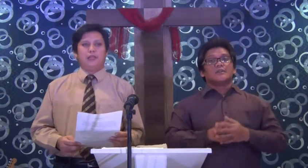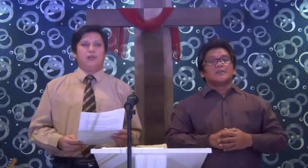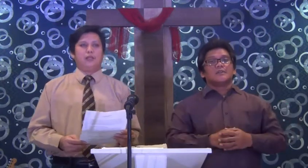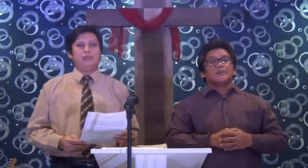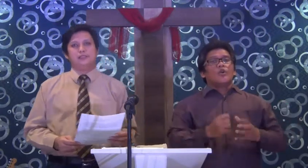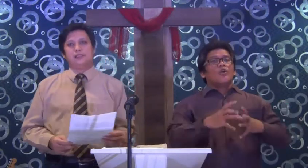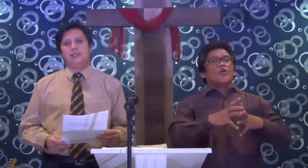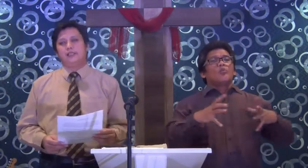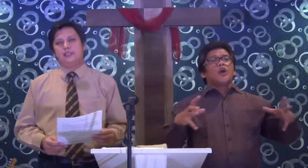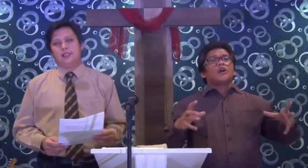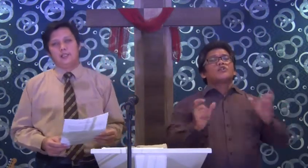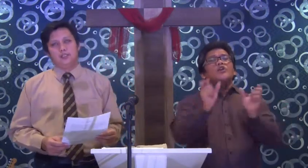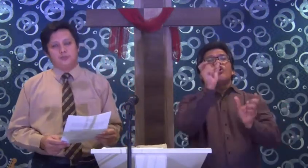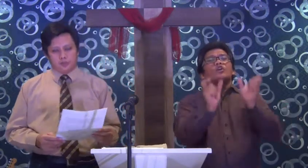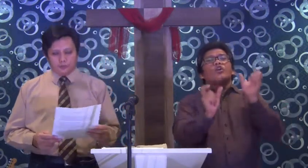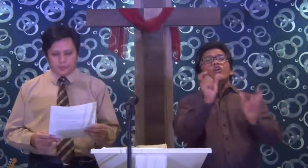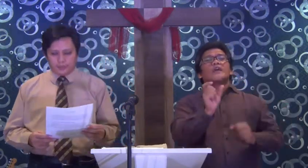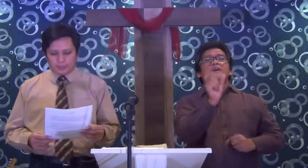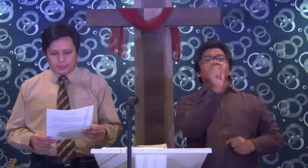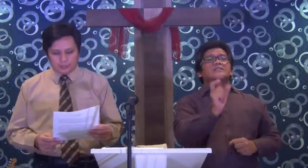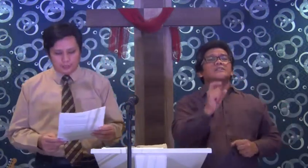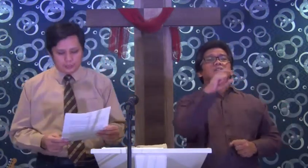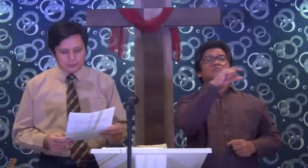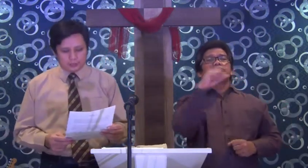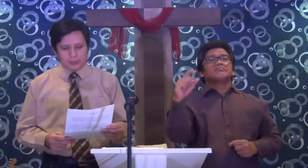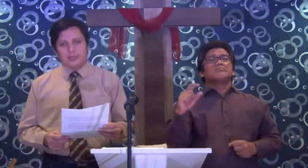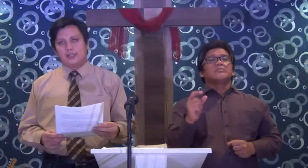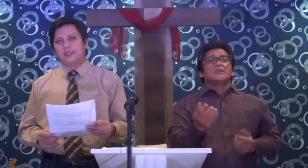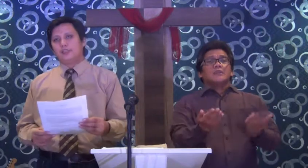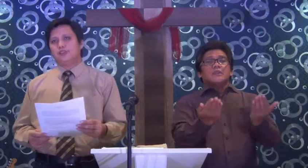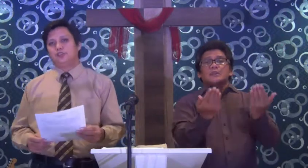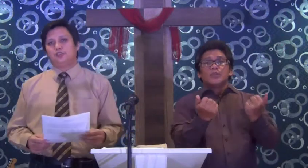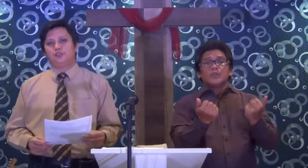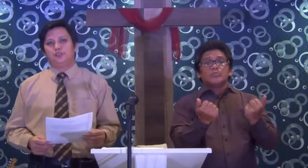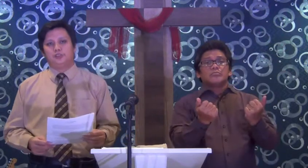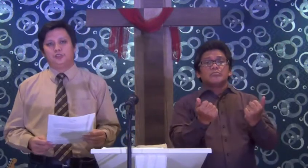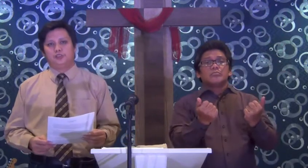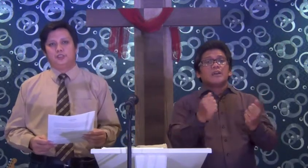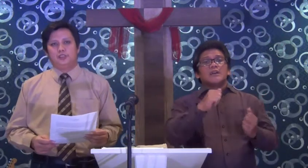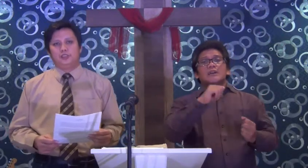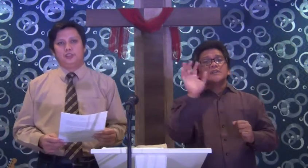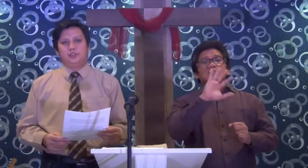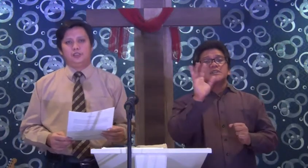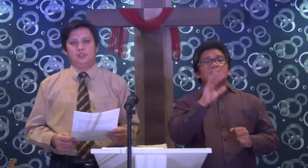begitu banyak orang Kristen yang tidak hidup sesuai dengan teladan Kristus,